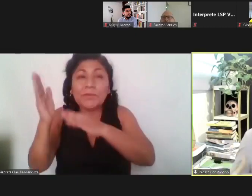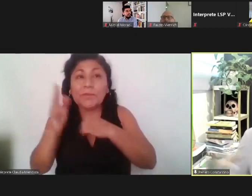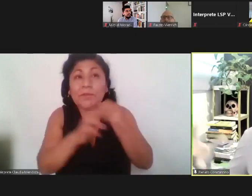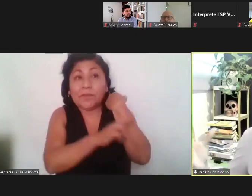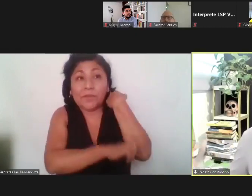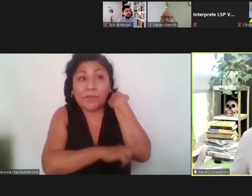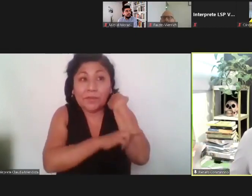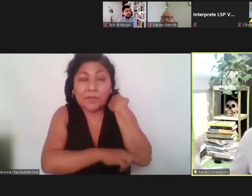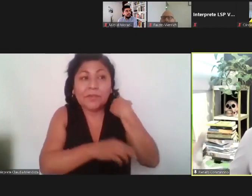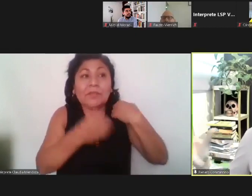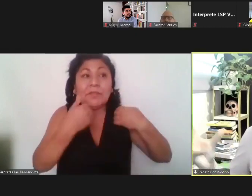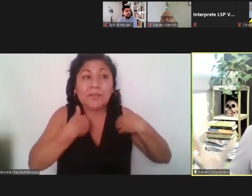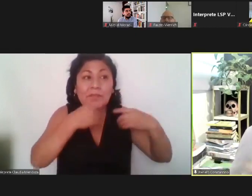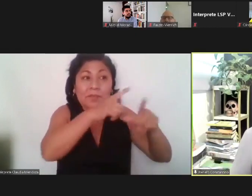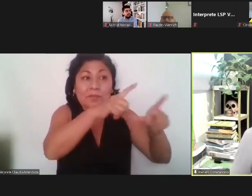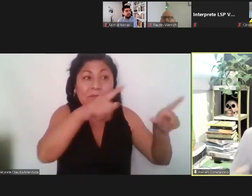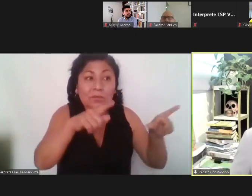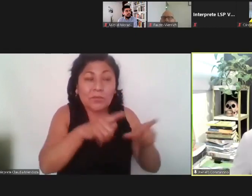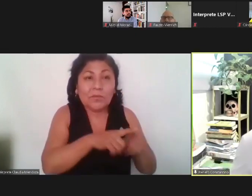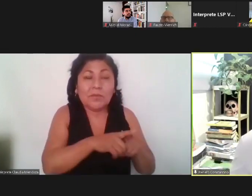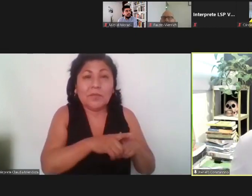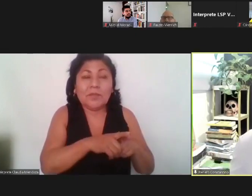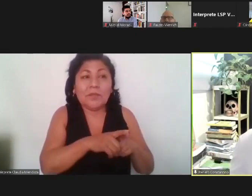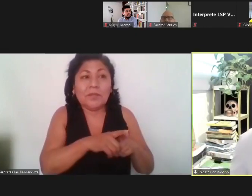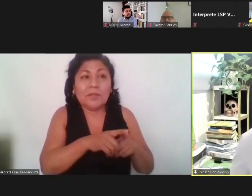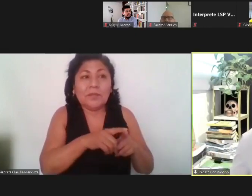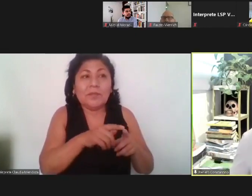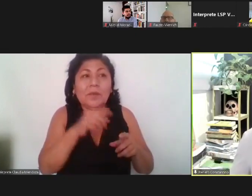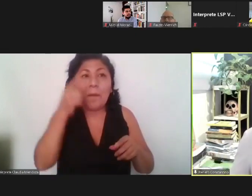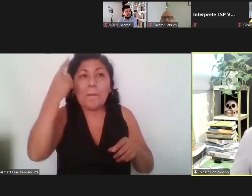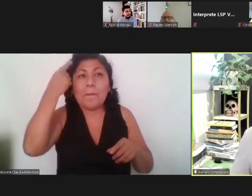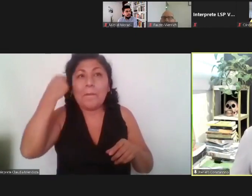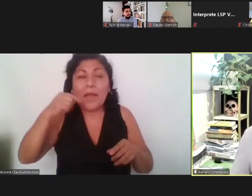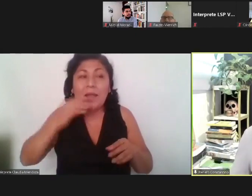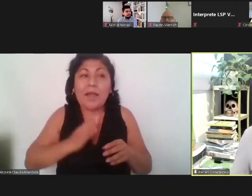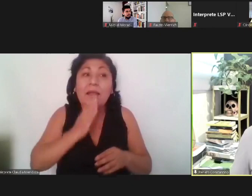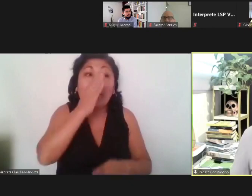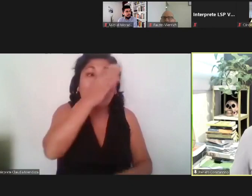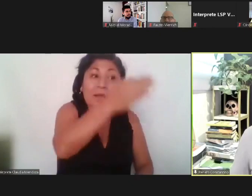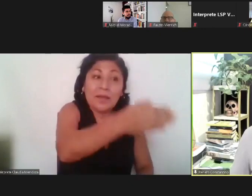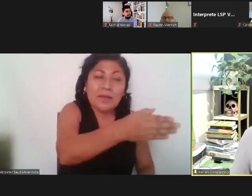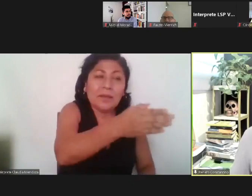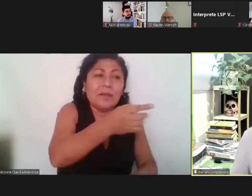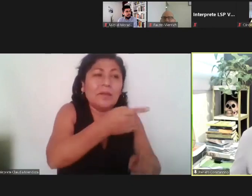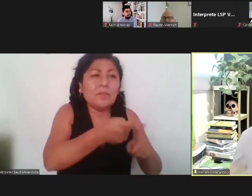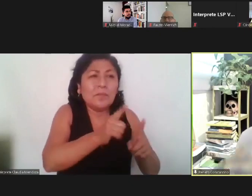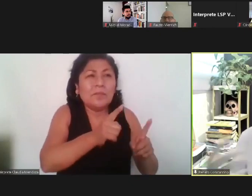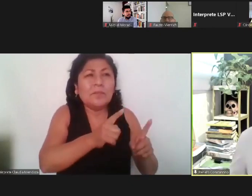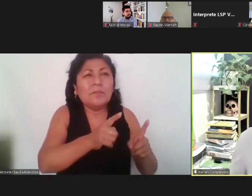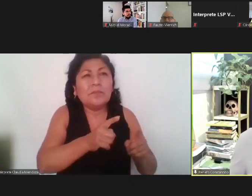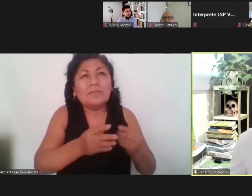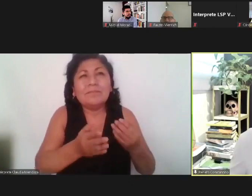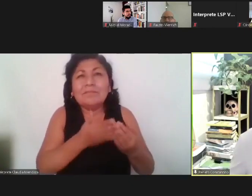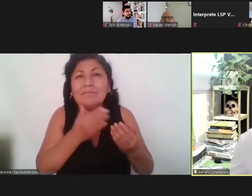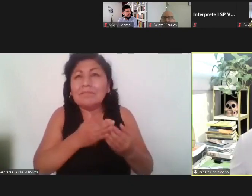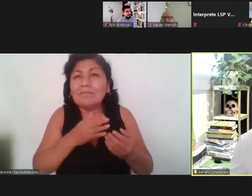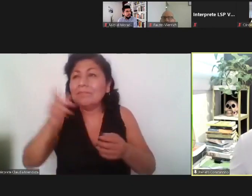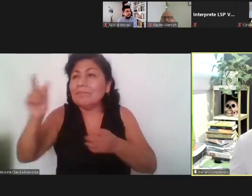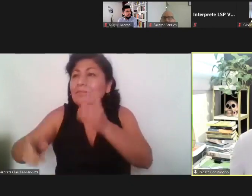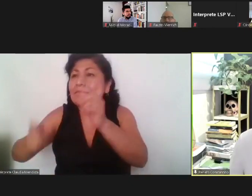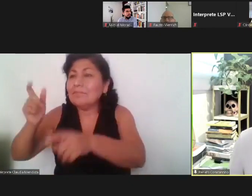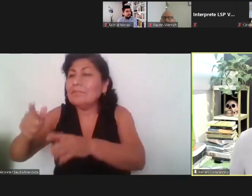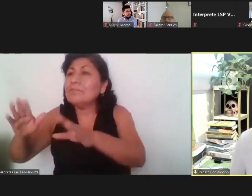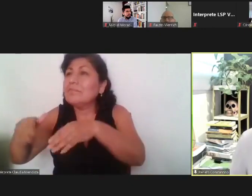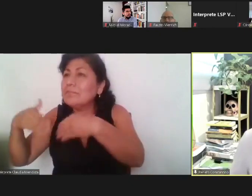con discapacidad pueda acceder desde cualquier lugar a la obra que necesite o en la biblioteca más cercana que